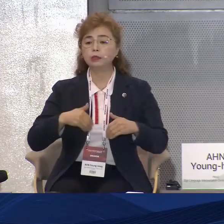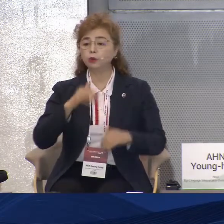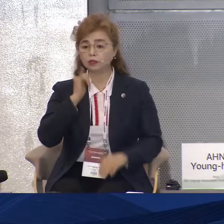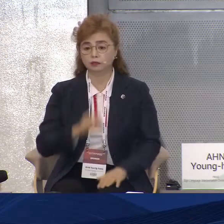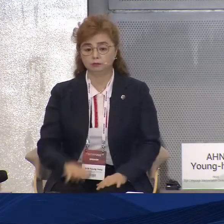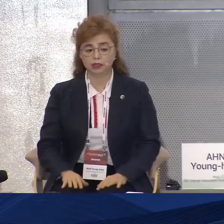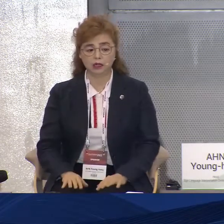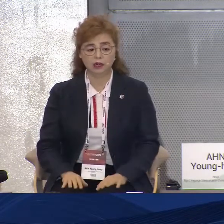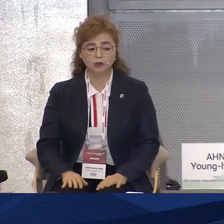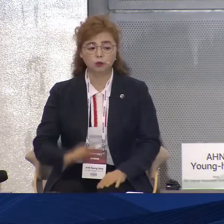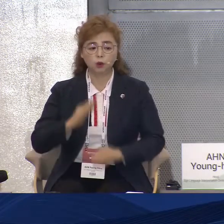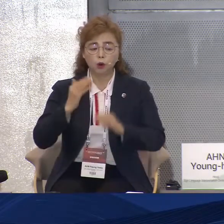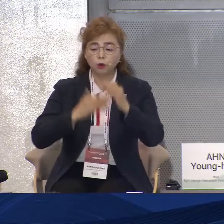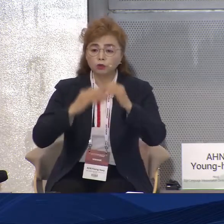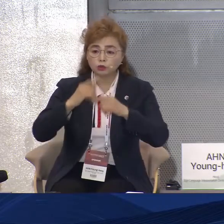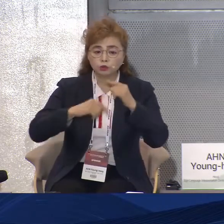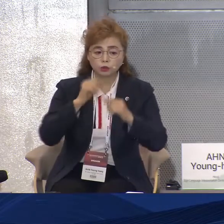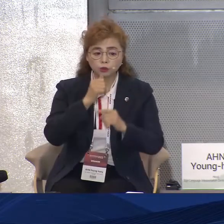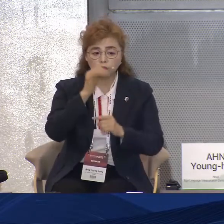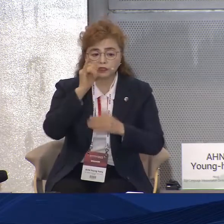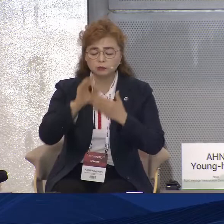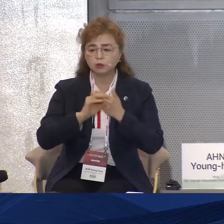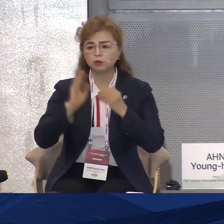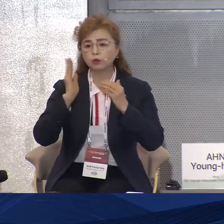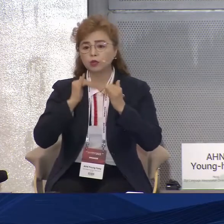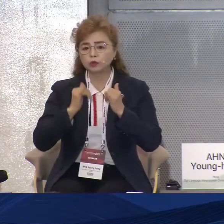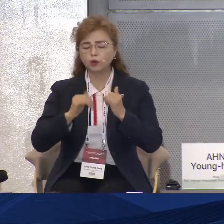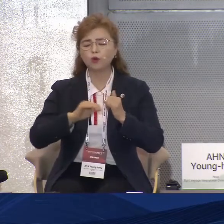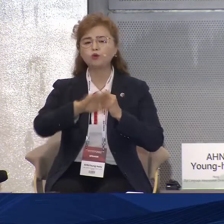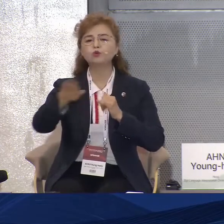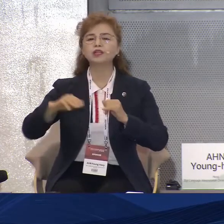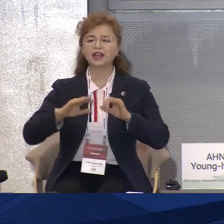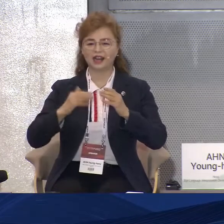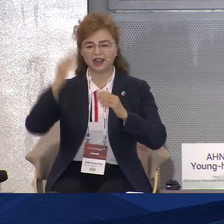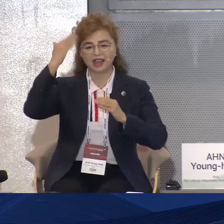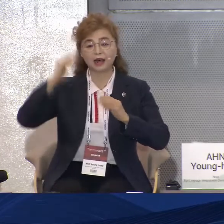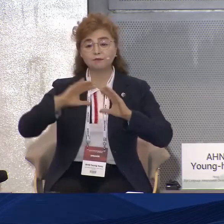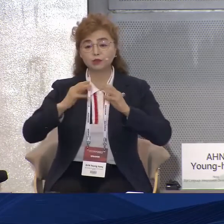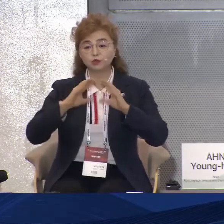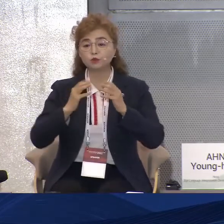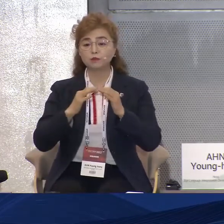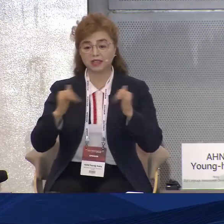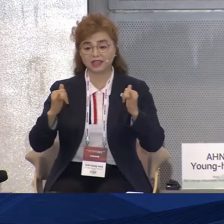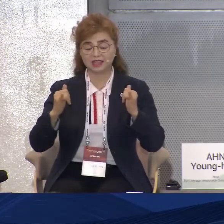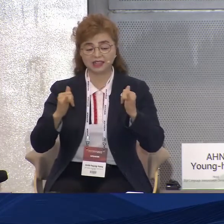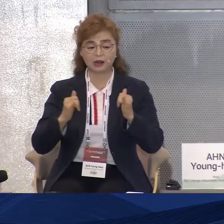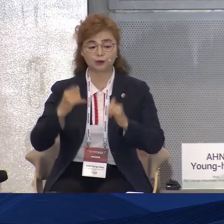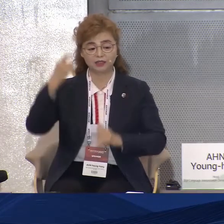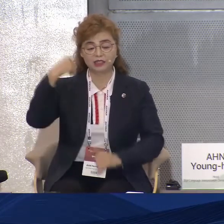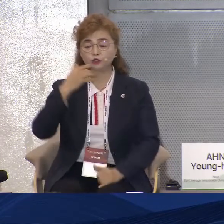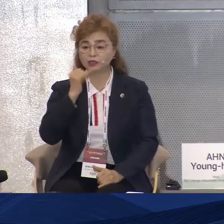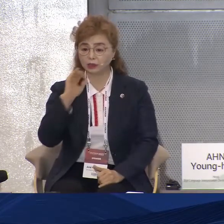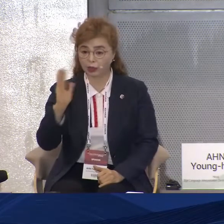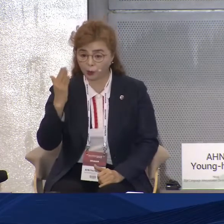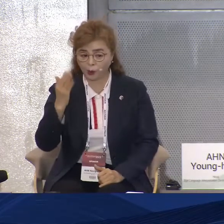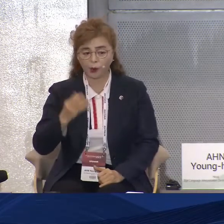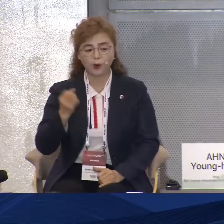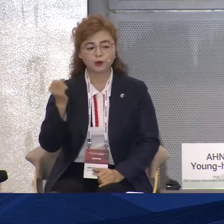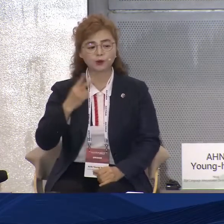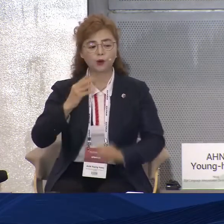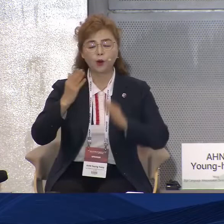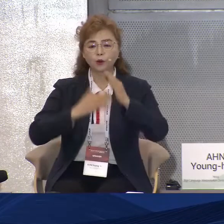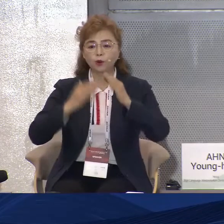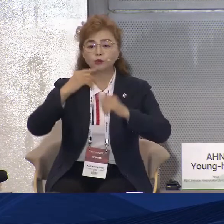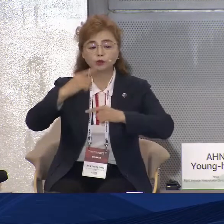주체가 될 필요가 있습니다. 또 공적 수어 통역이 있으면 농인도 우리나라 대한민국 국민이라고 느낄 수 있게